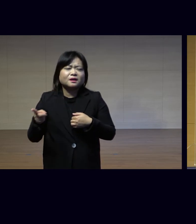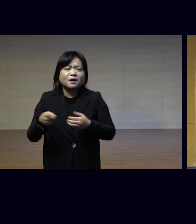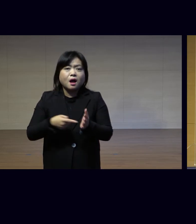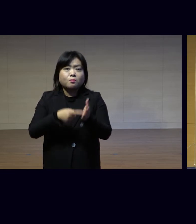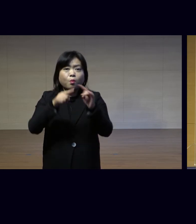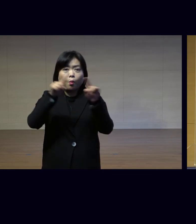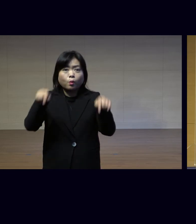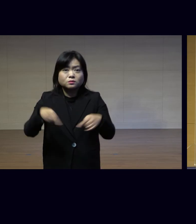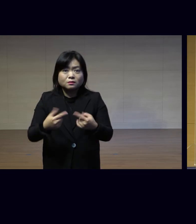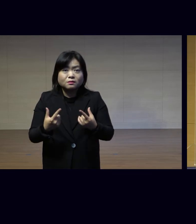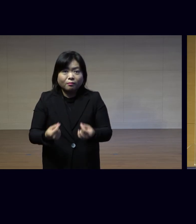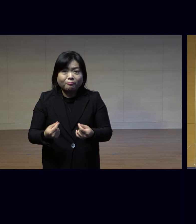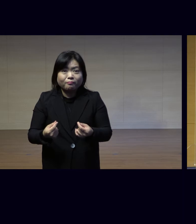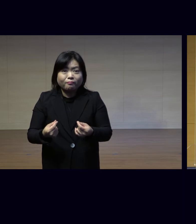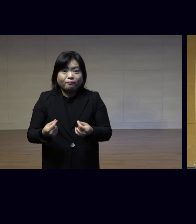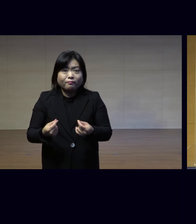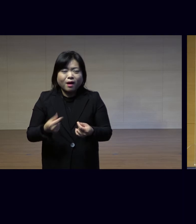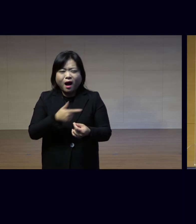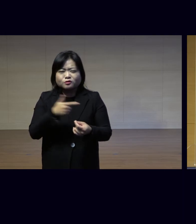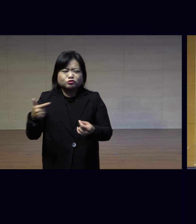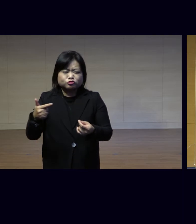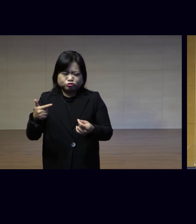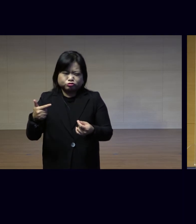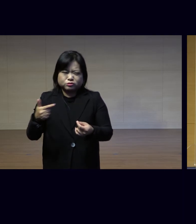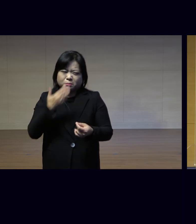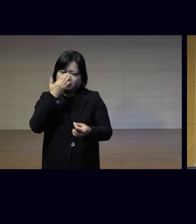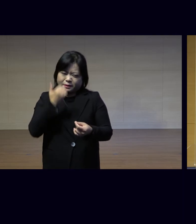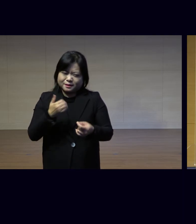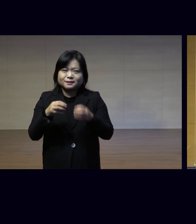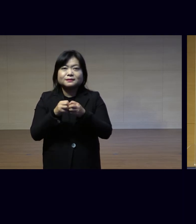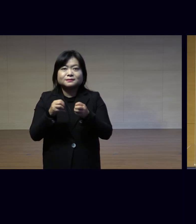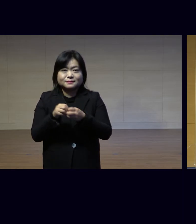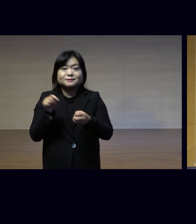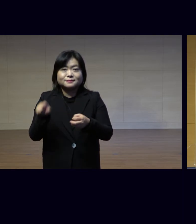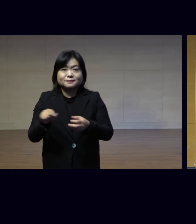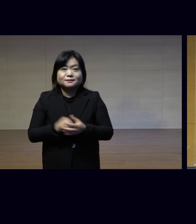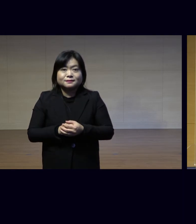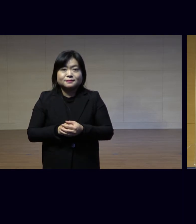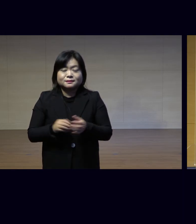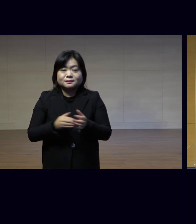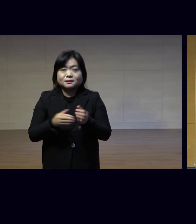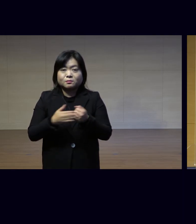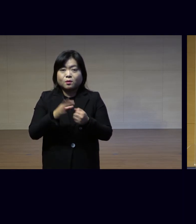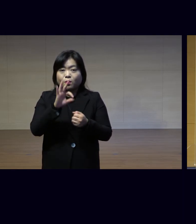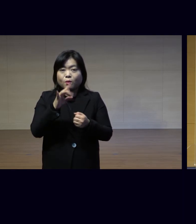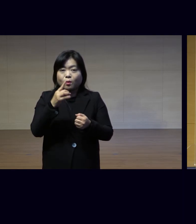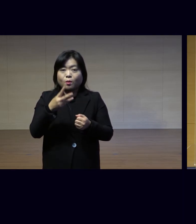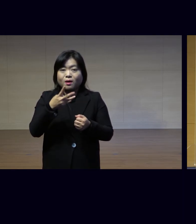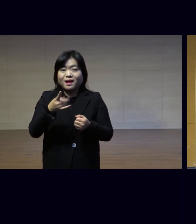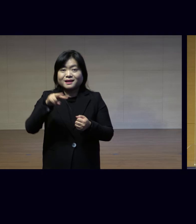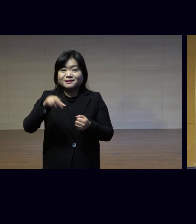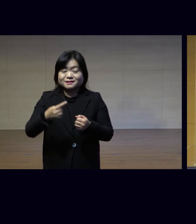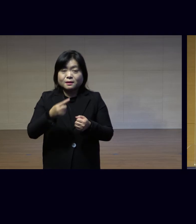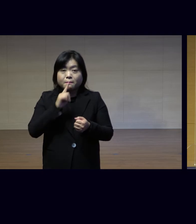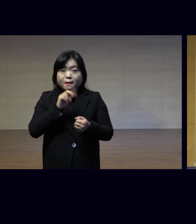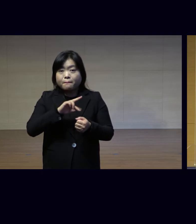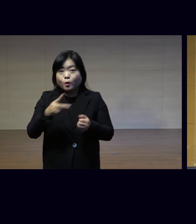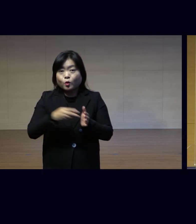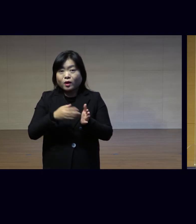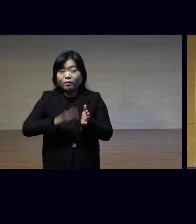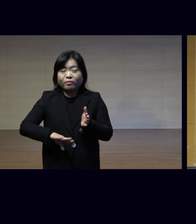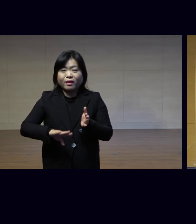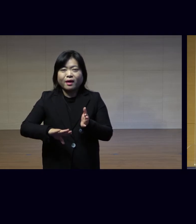한 것처럼 굉장히 드라이한 글이에요. 저는 이제 꼴레트라는 작가를 번역했었는데 그 사람은 글이